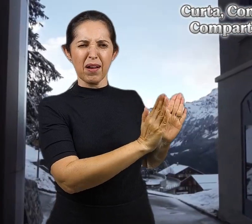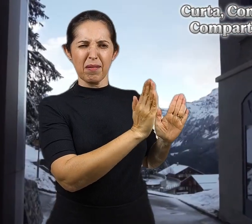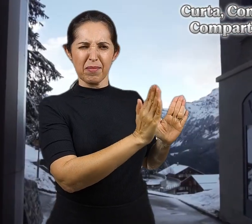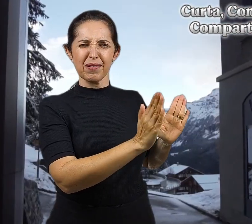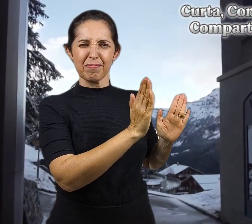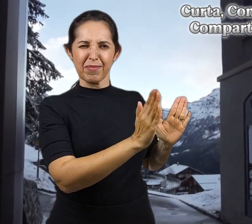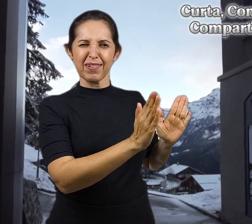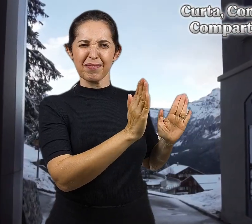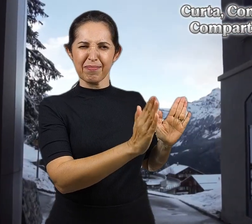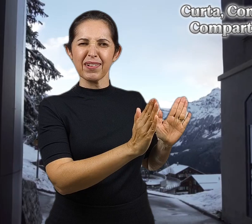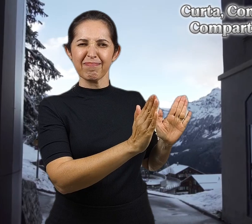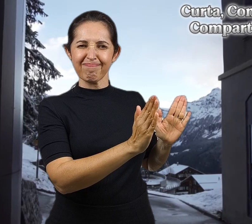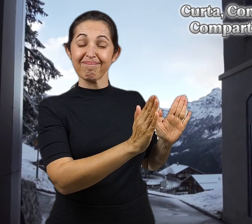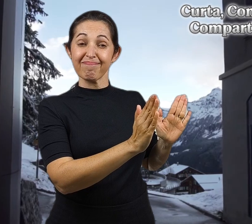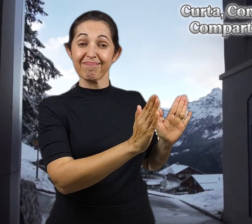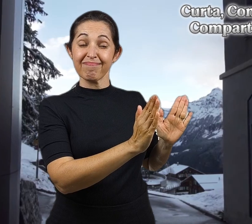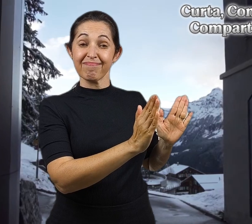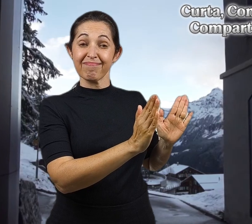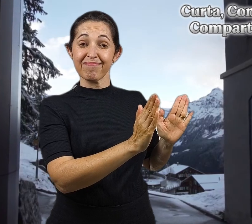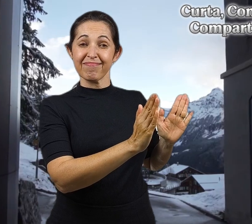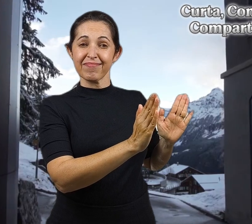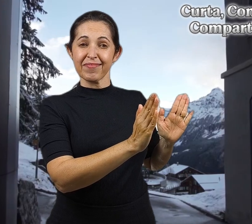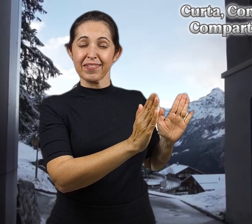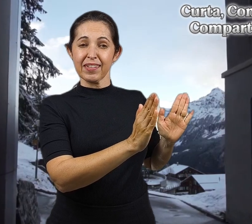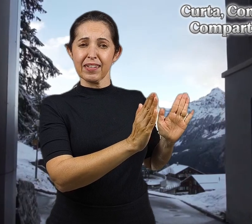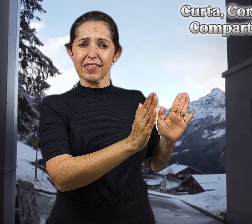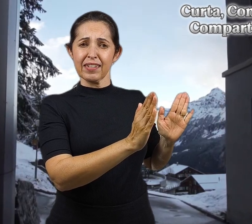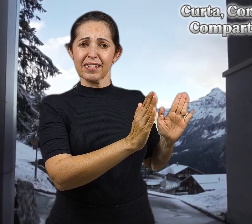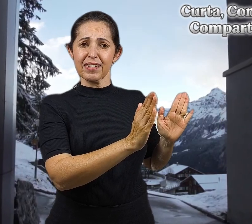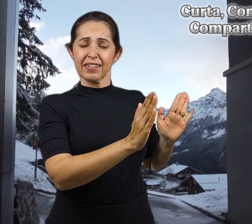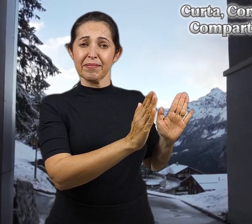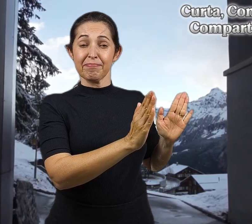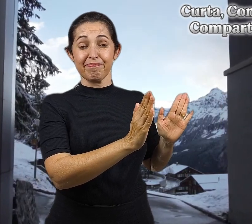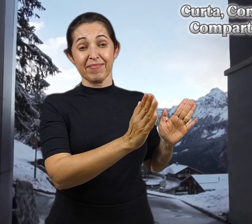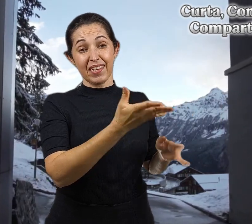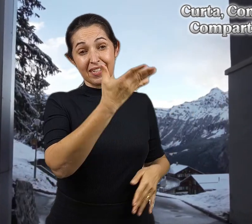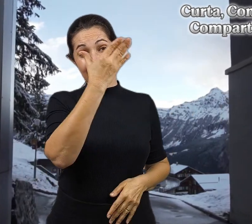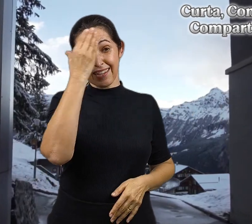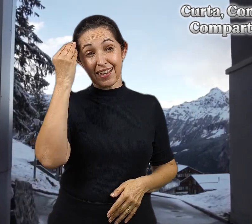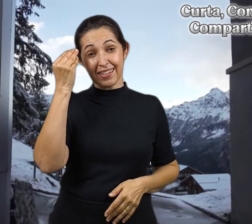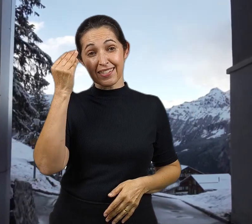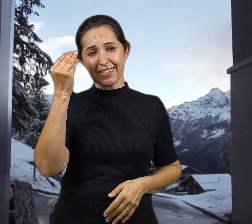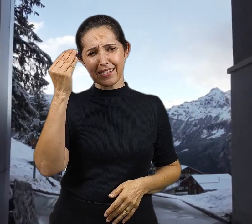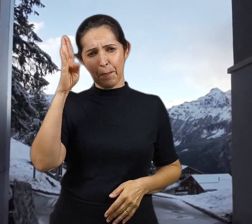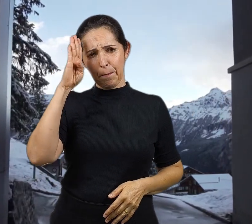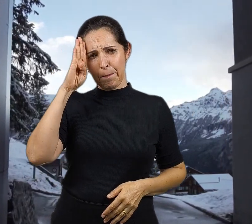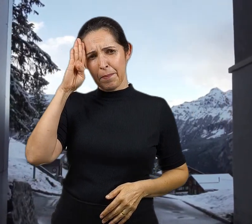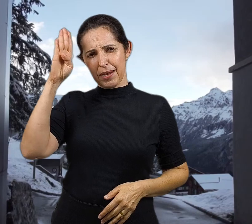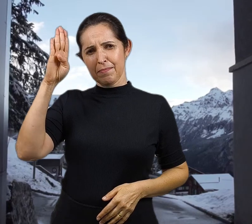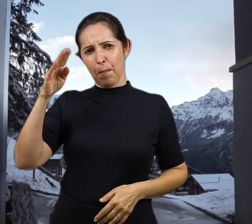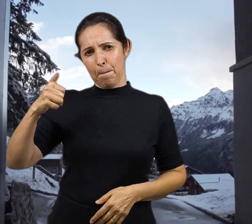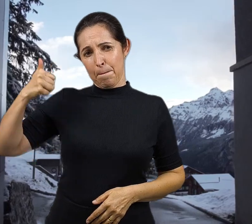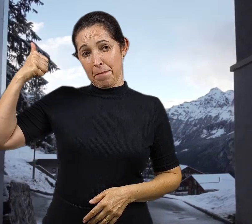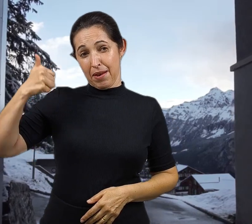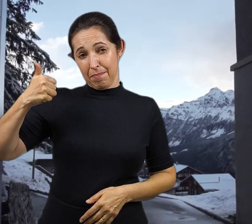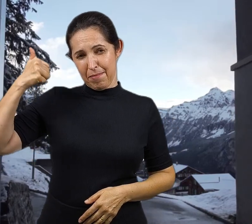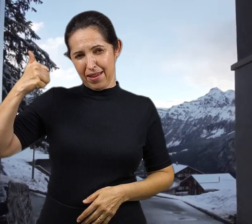que, buscando primeiro o reino de Deus, as demais coisas serão acrescentadas. E a gente